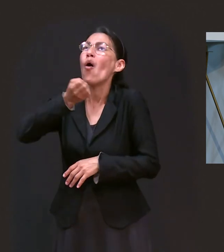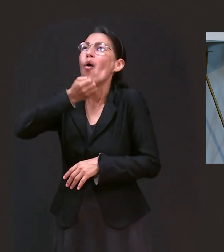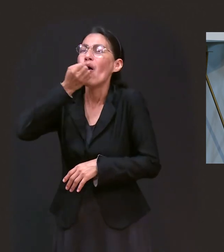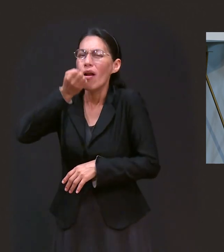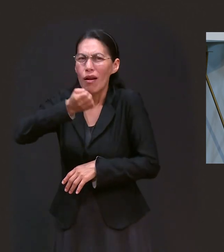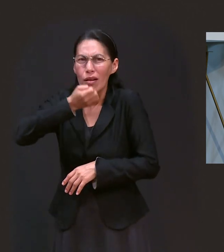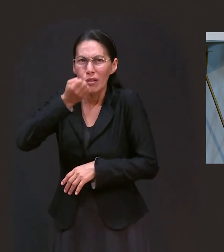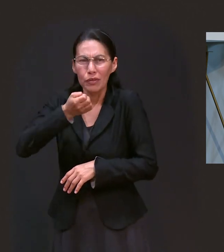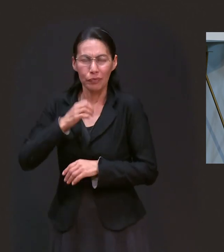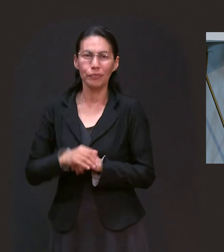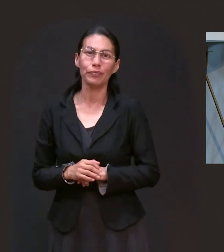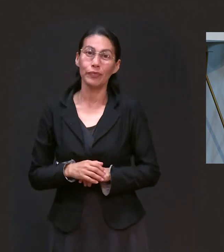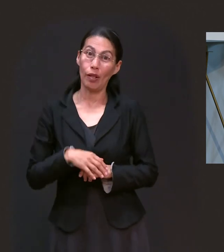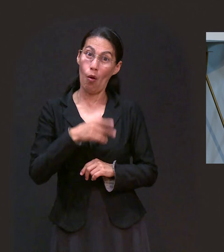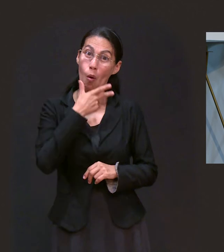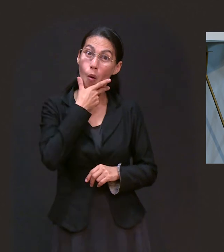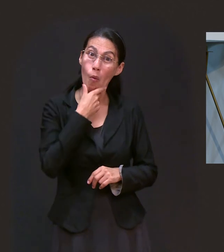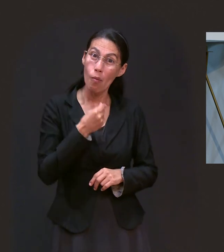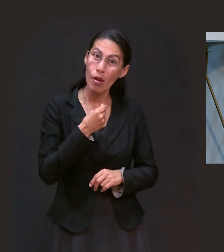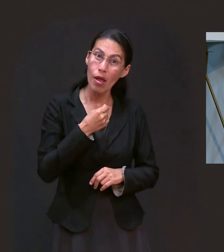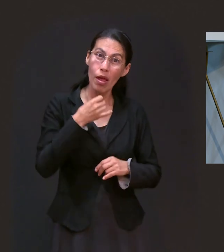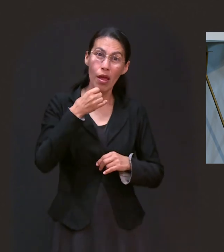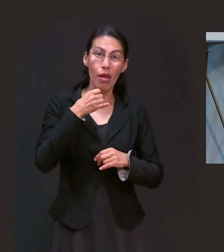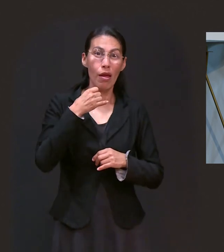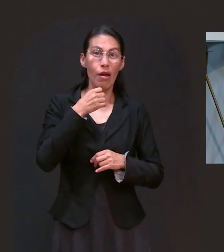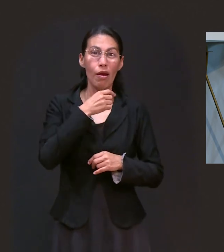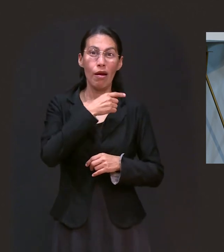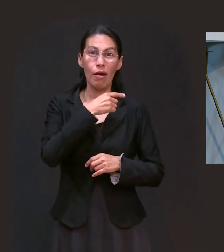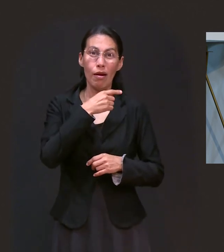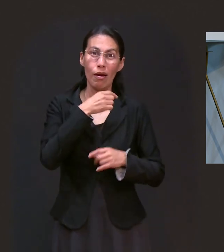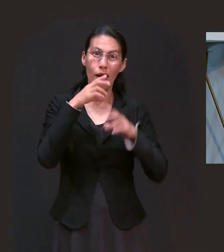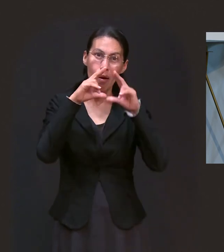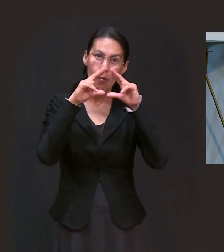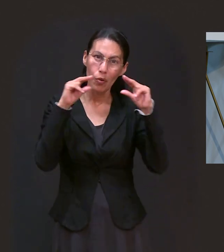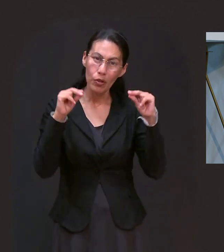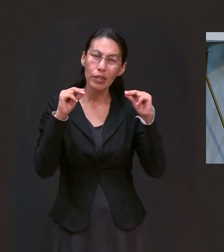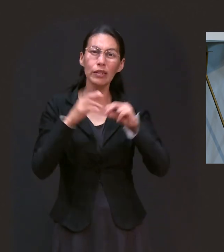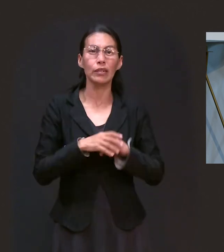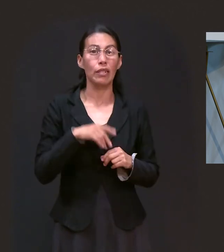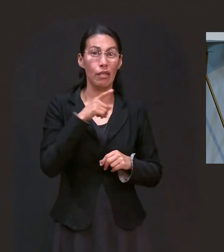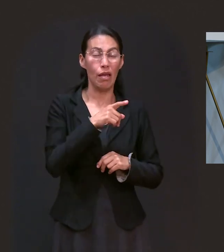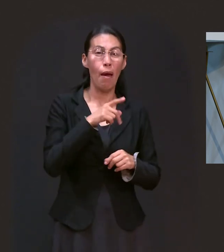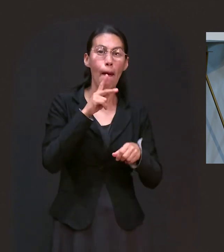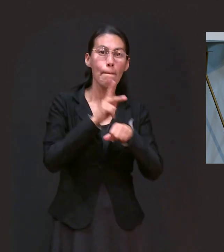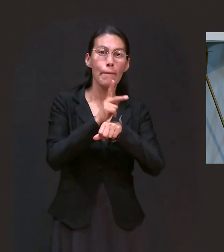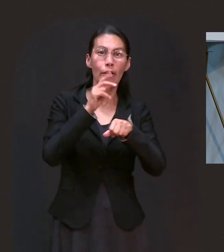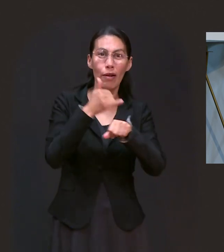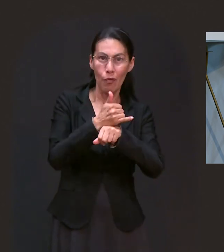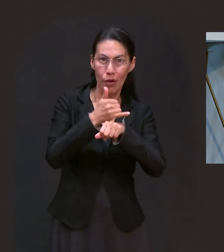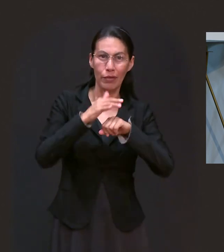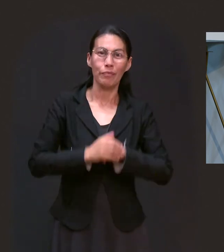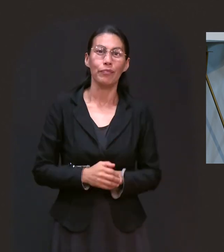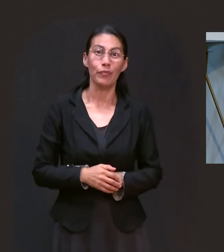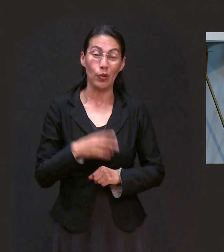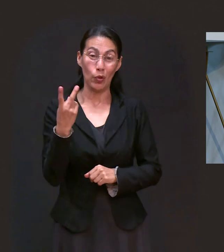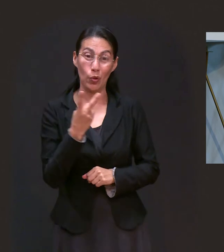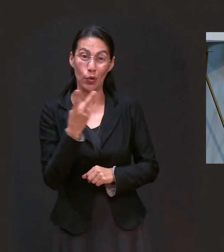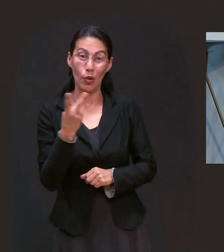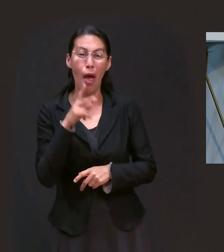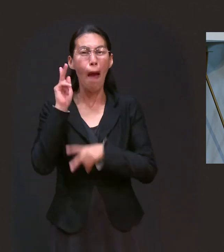de origen japonés ella paraguaya y van juntos